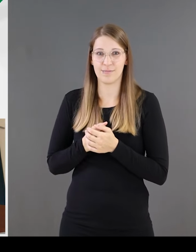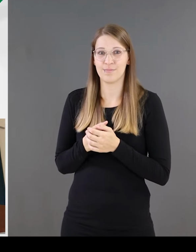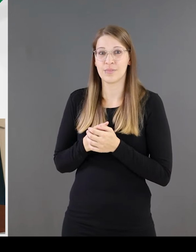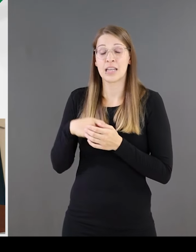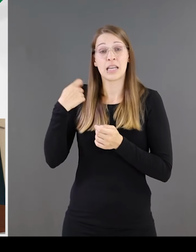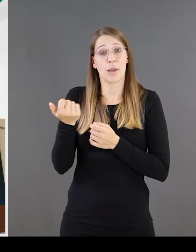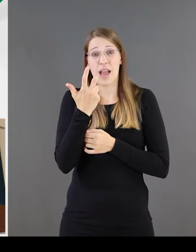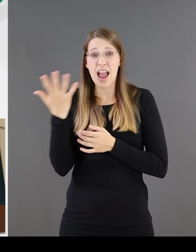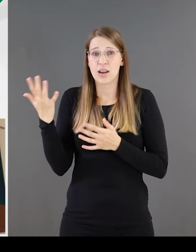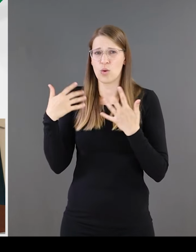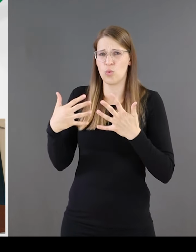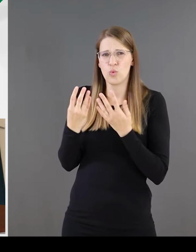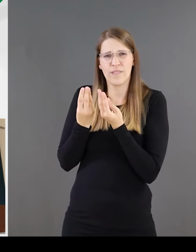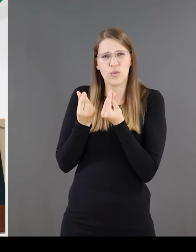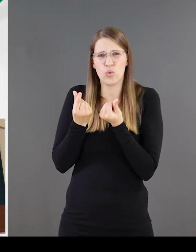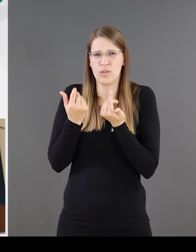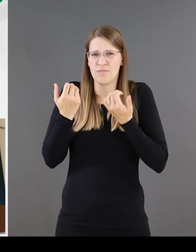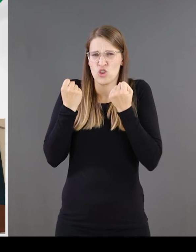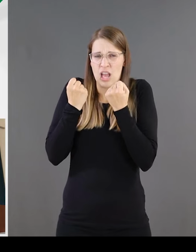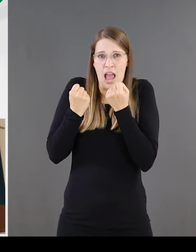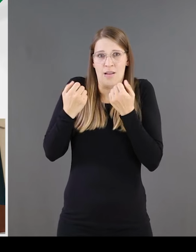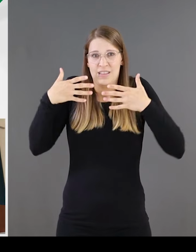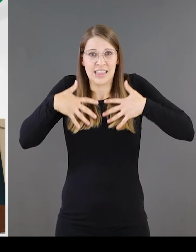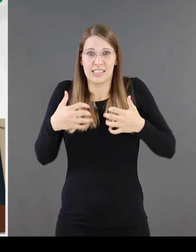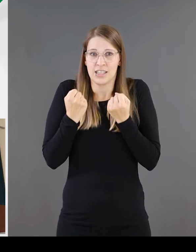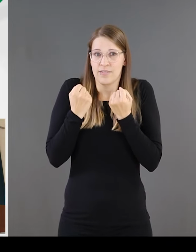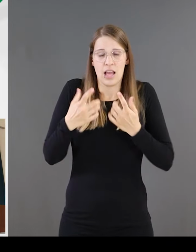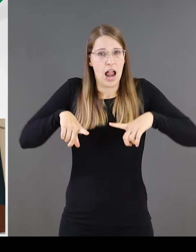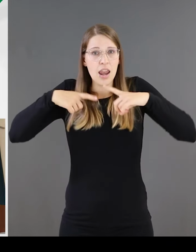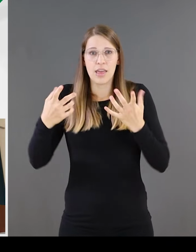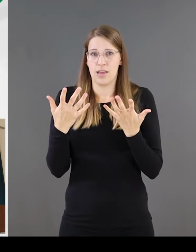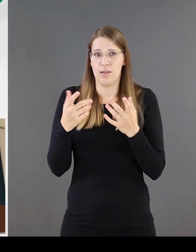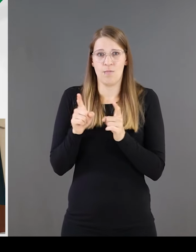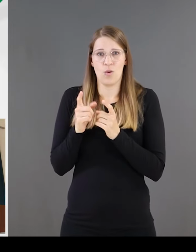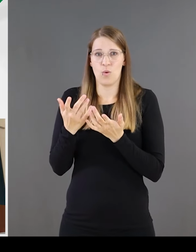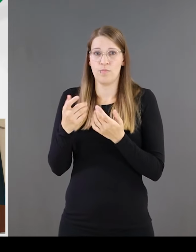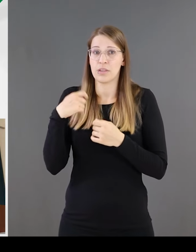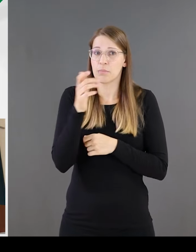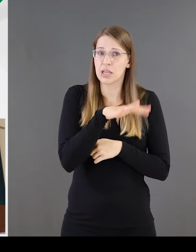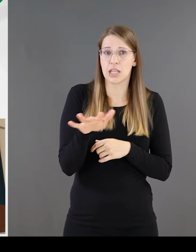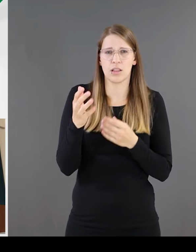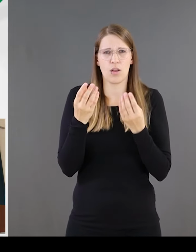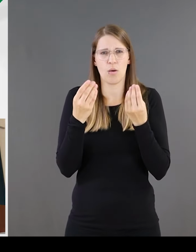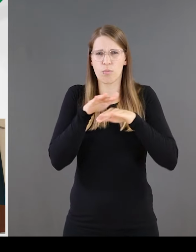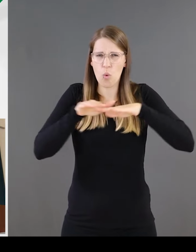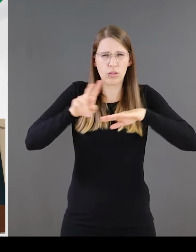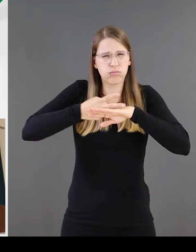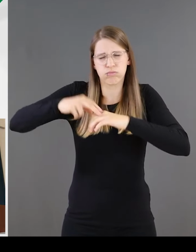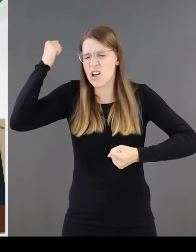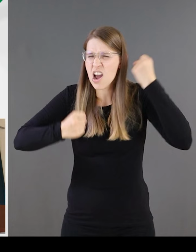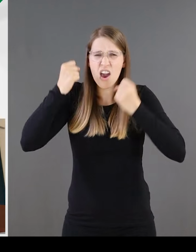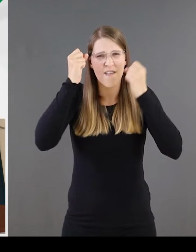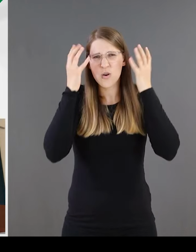ab. Es gibt Kinder, die sehr intensiv fühlen und erleben. Es gibt Kinder, die sich auf den Boden wuchten,